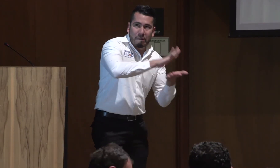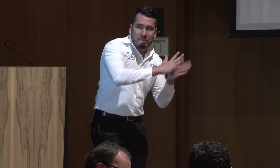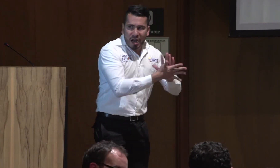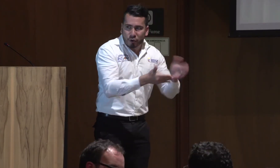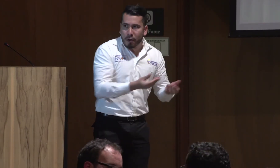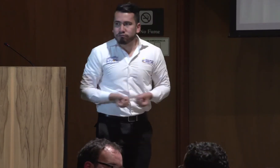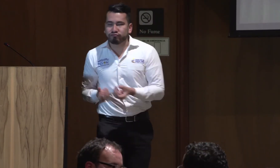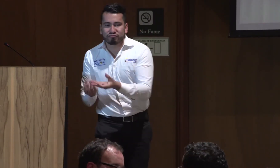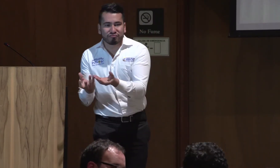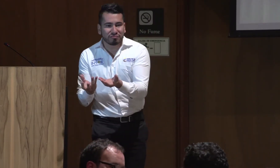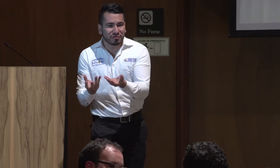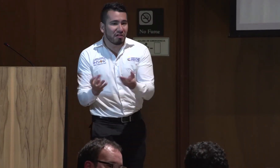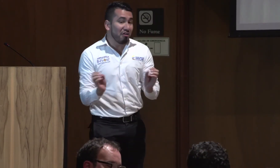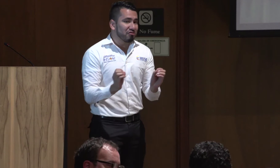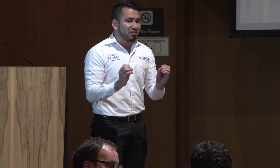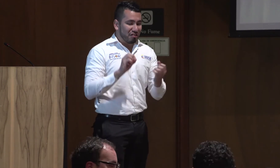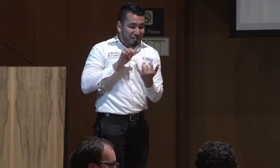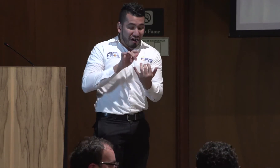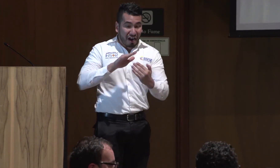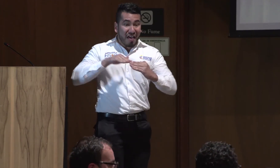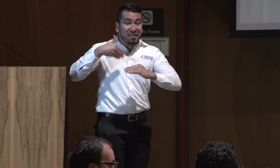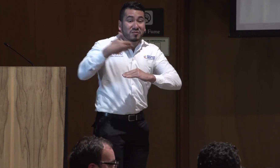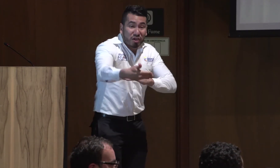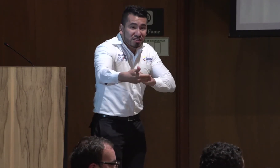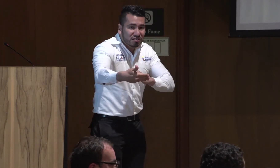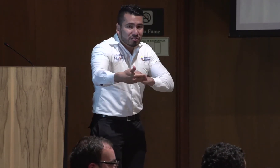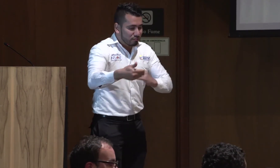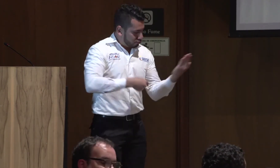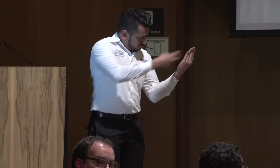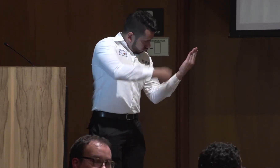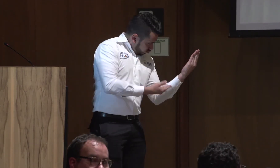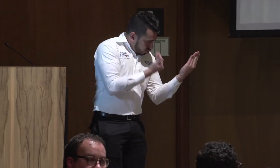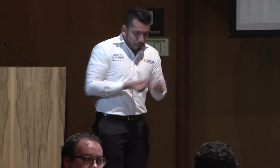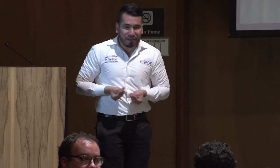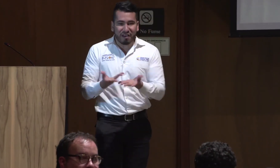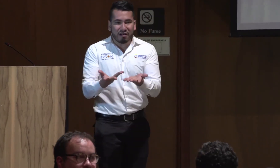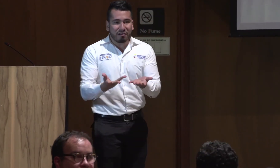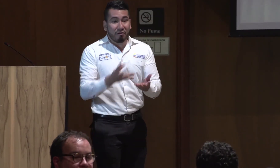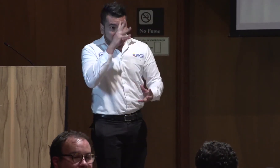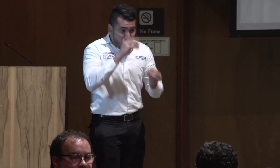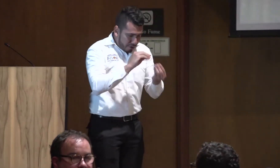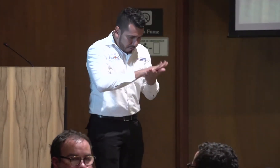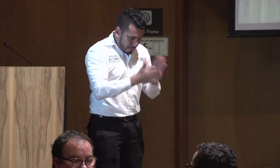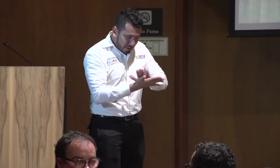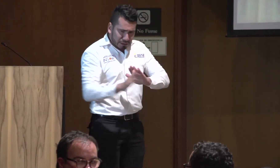al posconflicto y van a evaluar muchos más documentos más allá del acuerdo de paz.